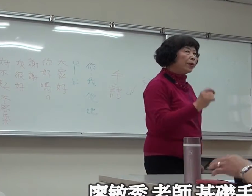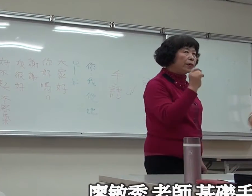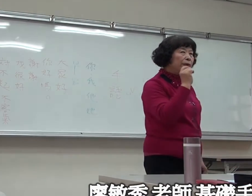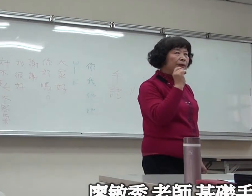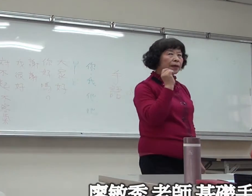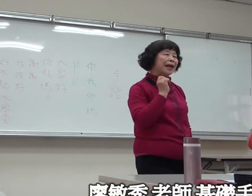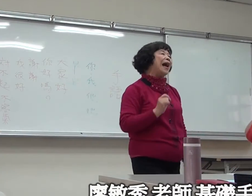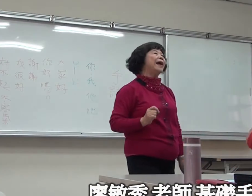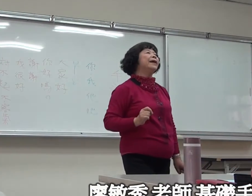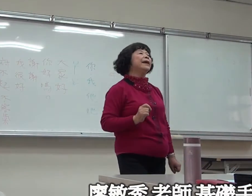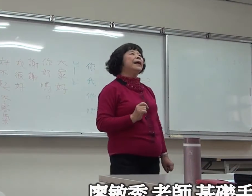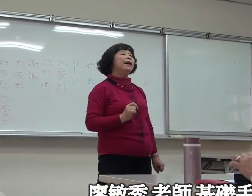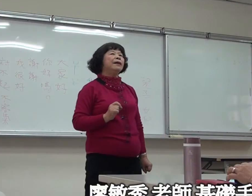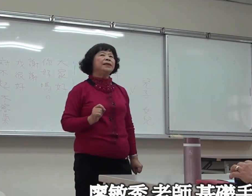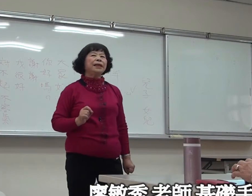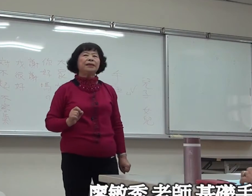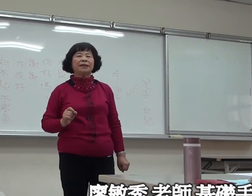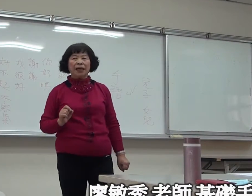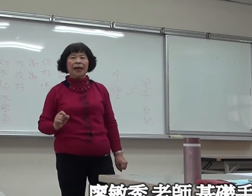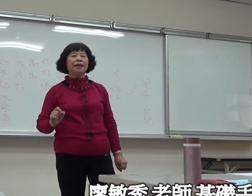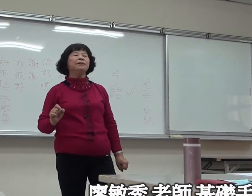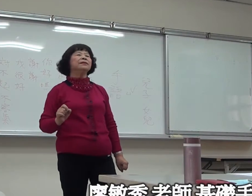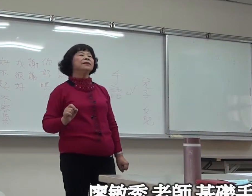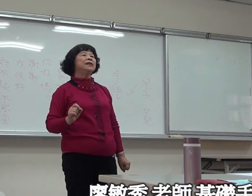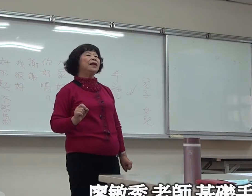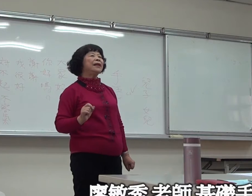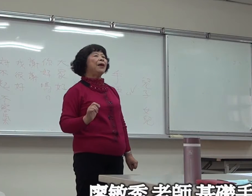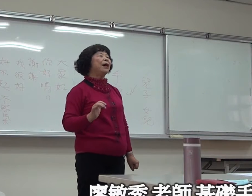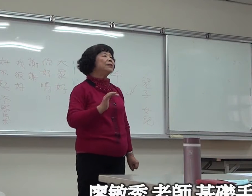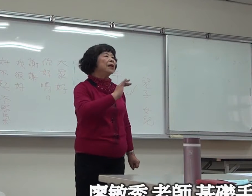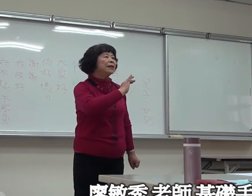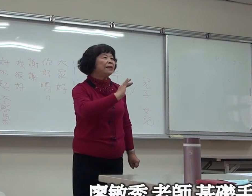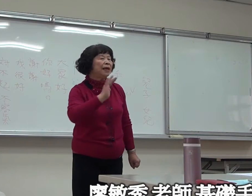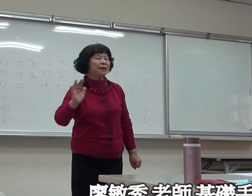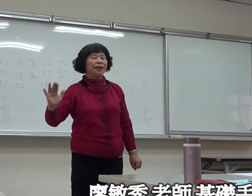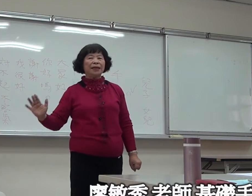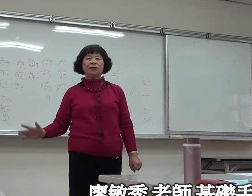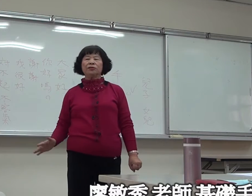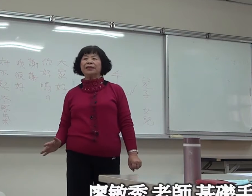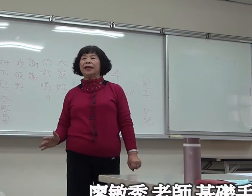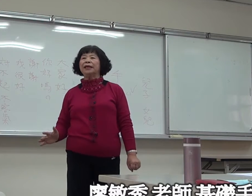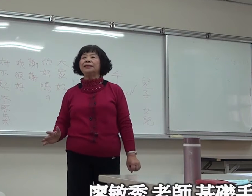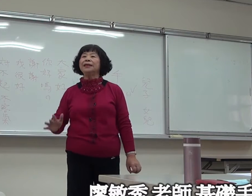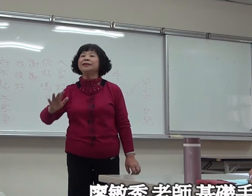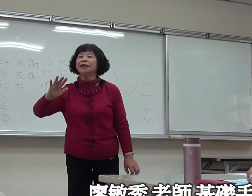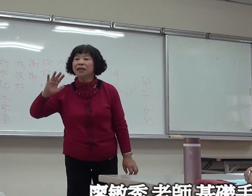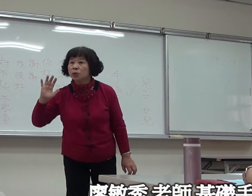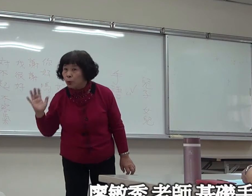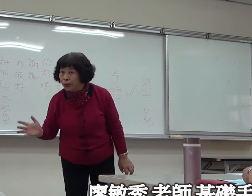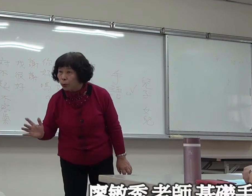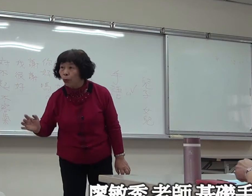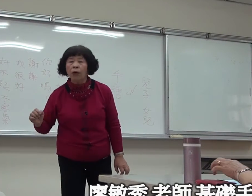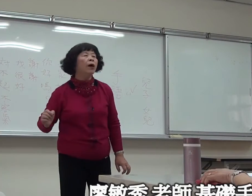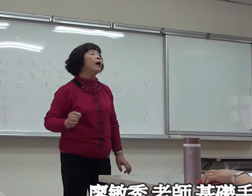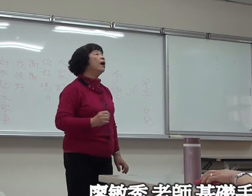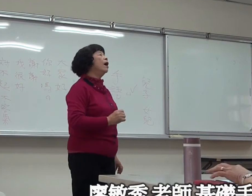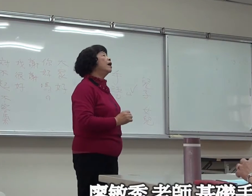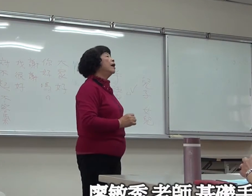有改哦。这个陈，只要台湾姓陈的上多，姓陈的最多哦。